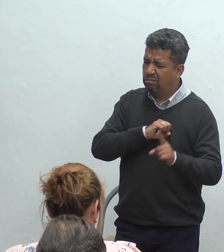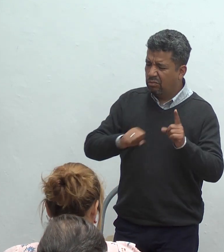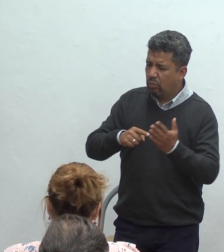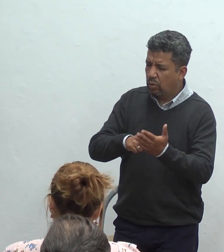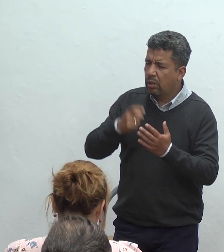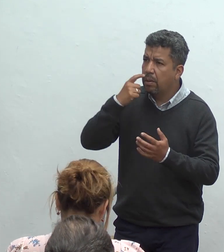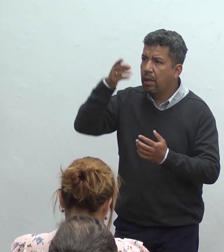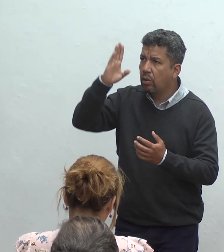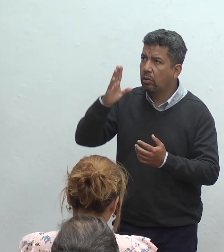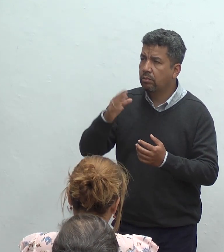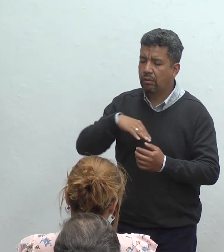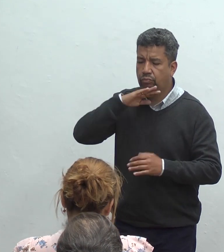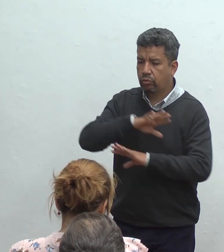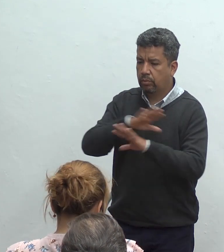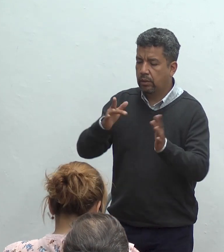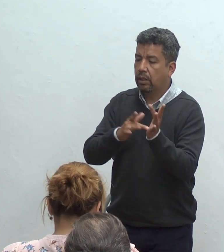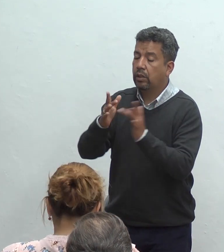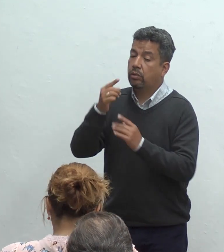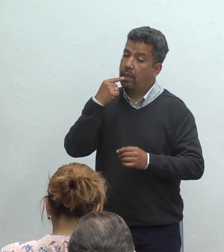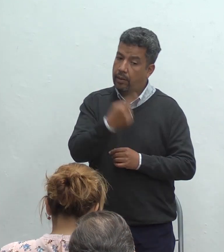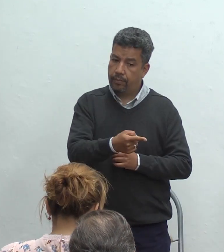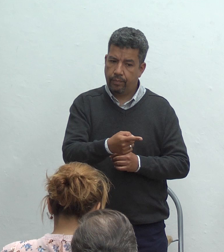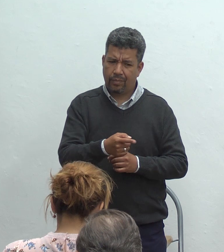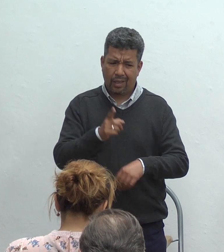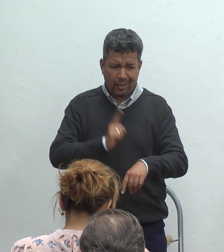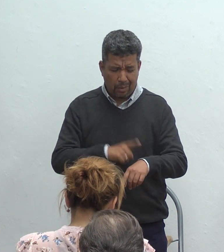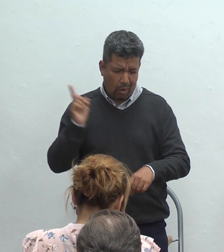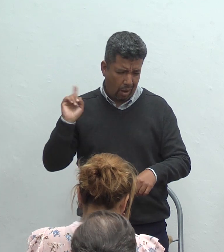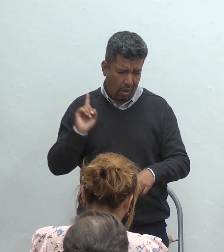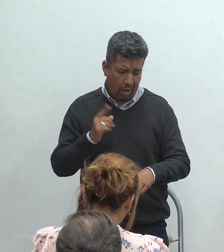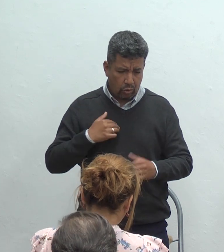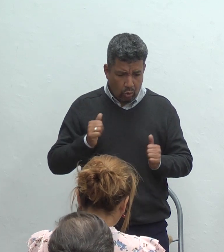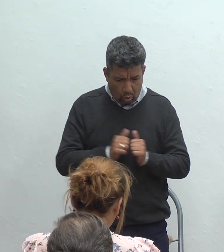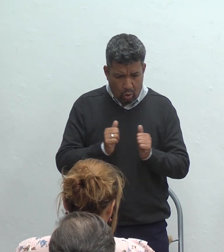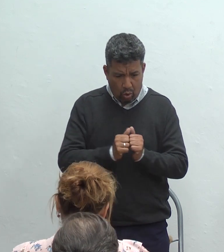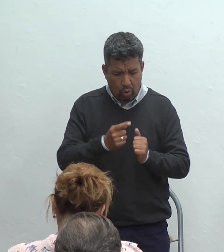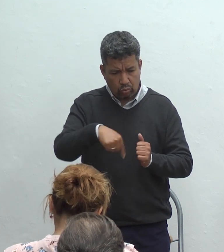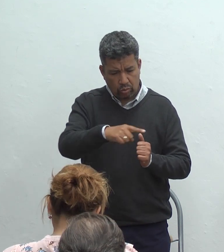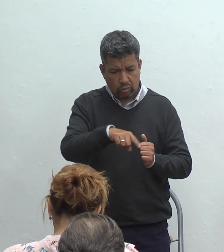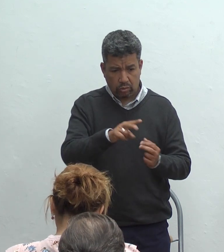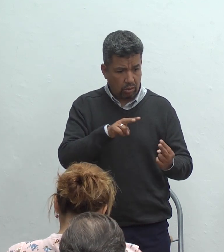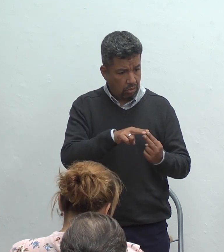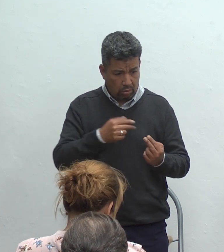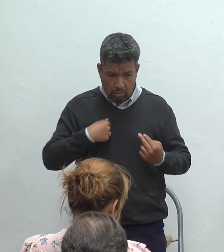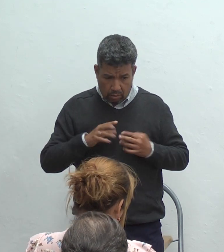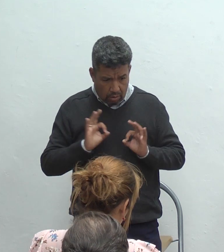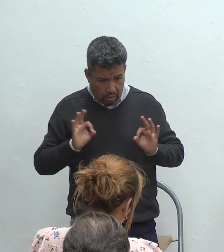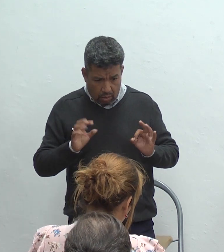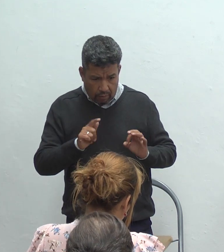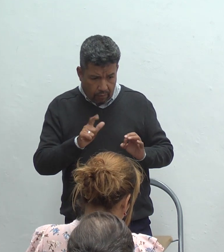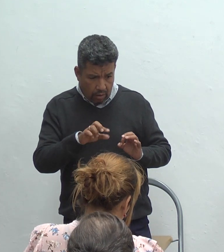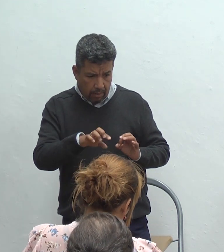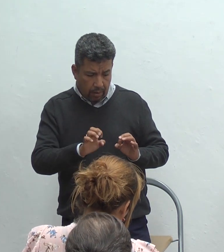al Padre y nos basta. Jesús le dijo: tanto tiempo hace que estoy con vosotros y no me has conocido,